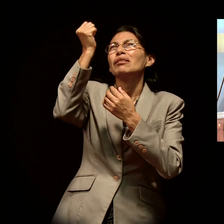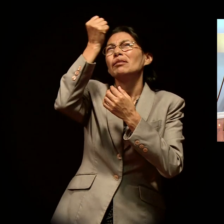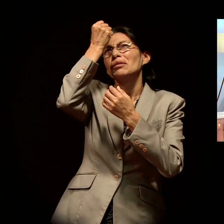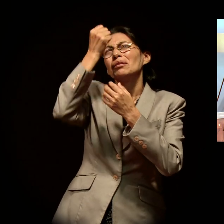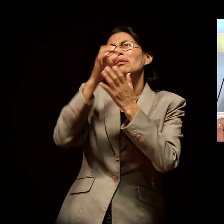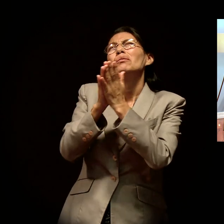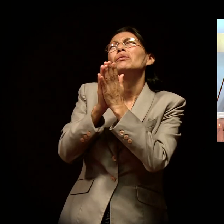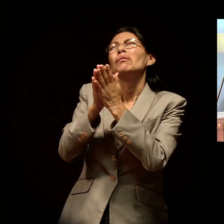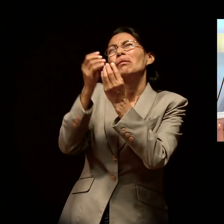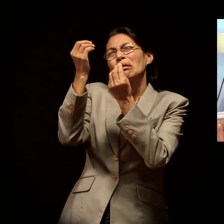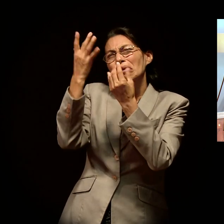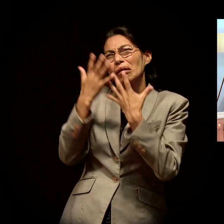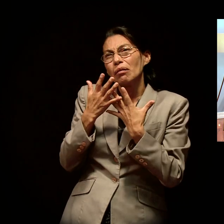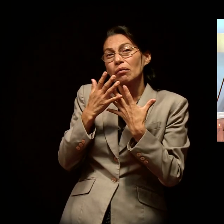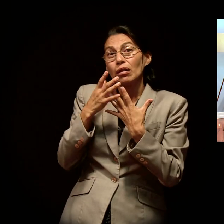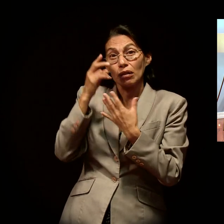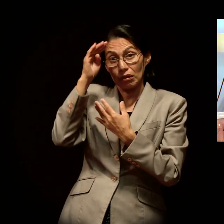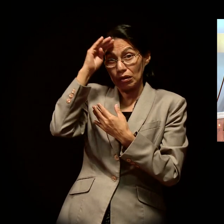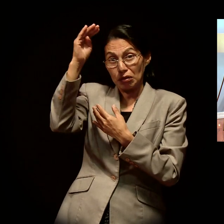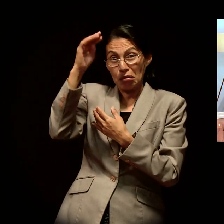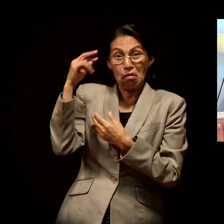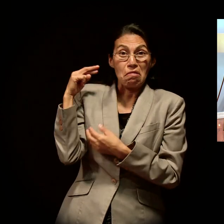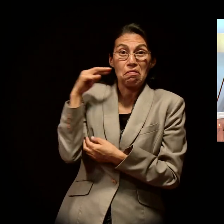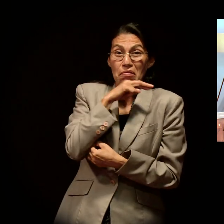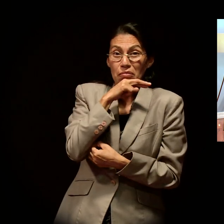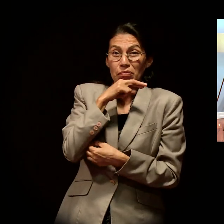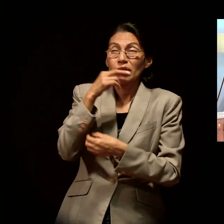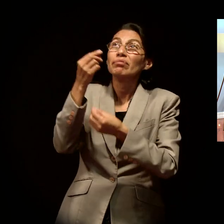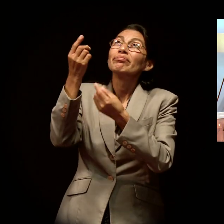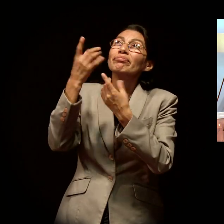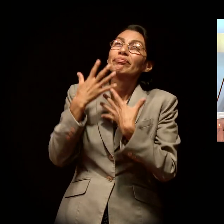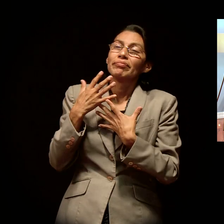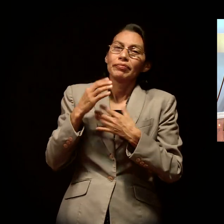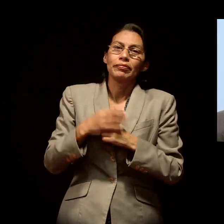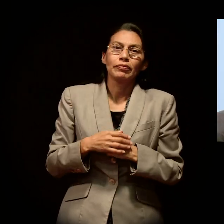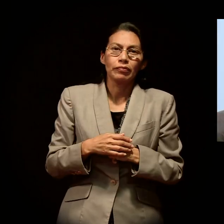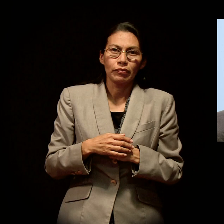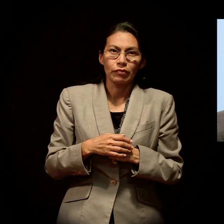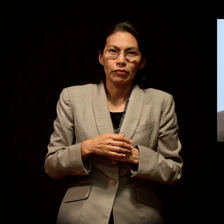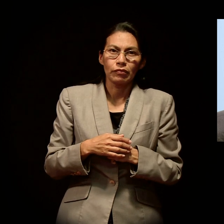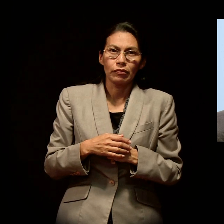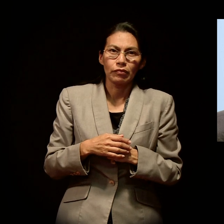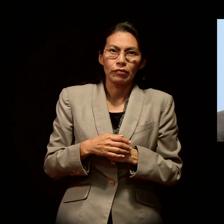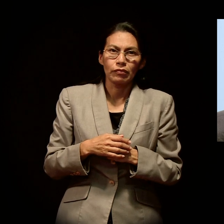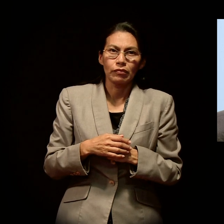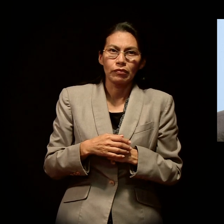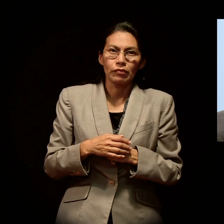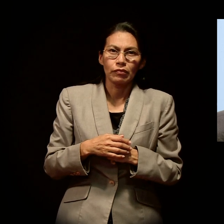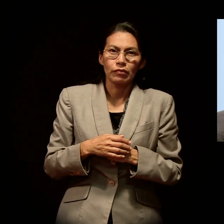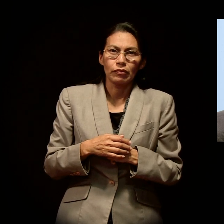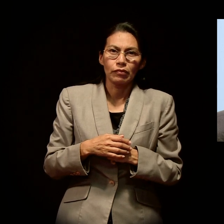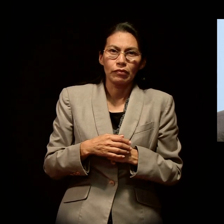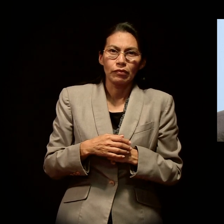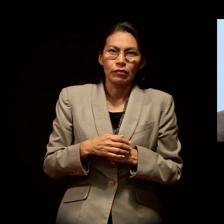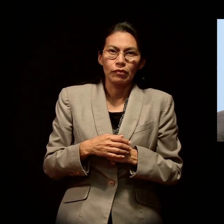por sabiduría él la concede inmediatamente pastor estábamos en